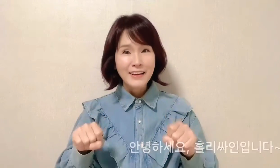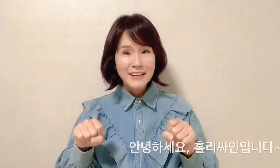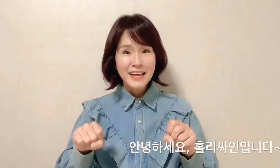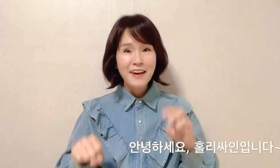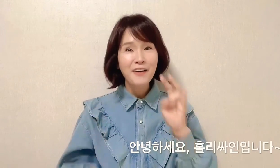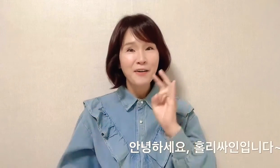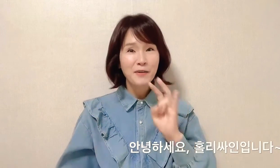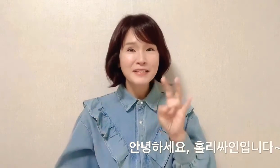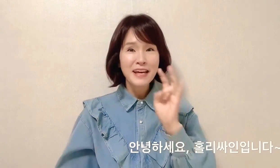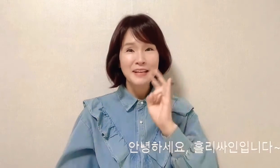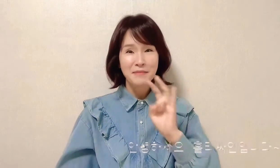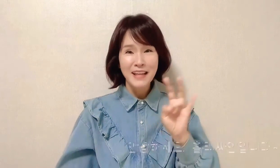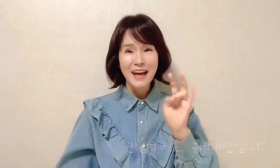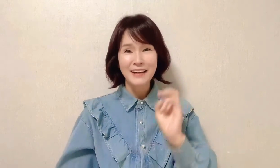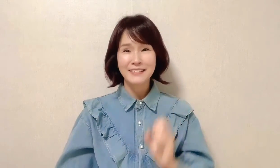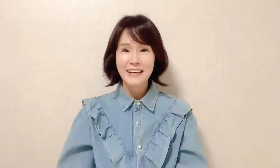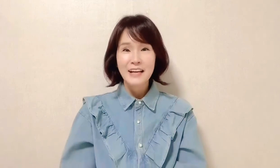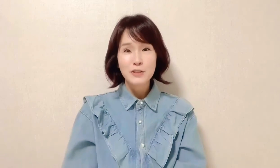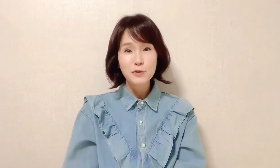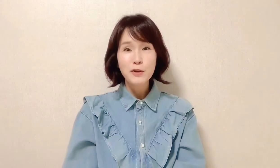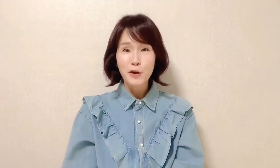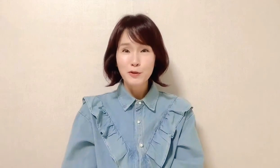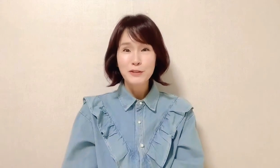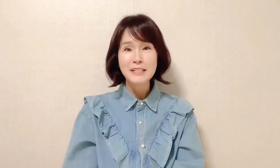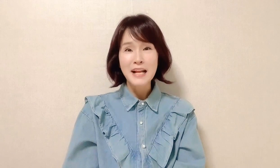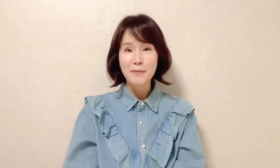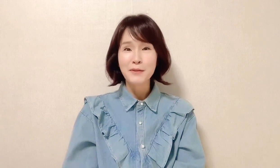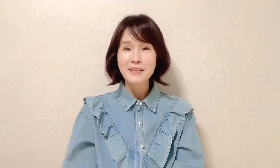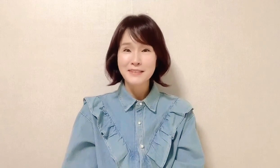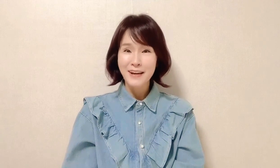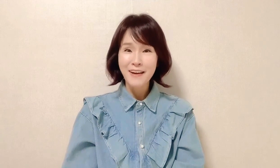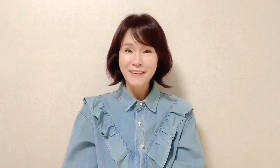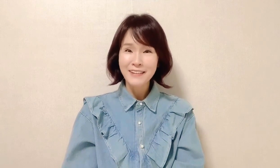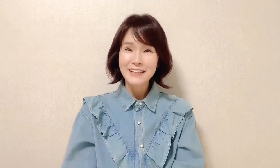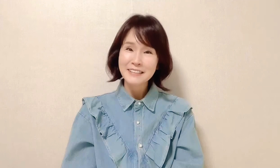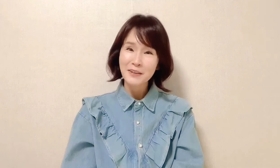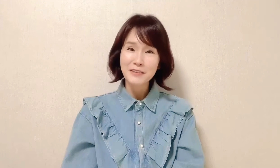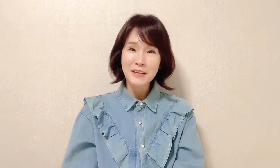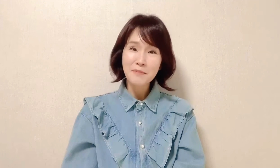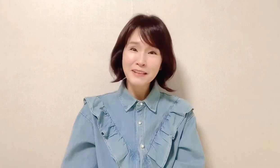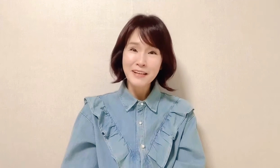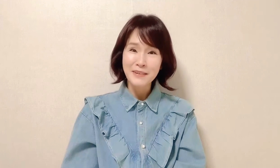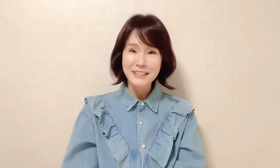안녕하세요. 홀리사인입니다. 추석 연휴는 잘 보내셨어요? 저는 캠핑 다녀왔어요.